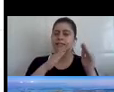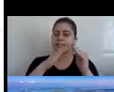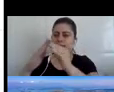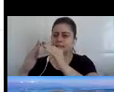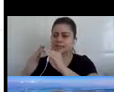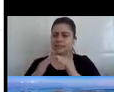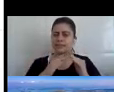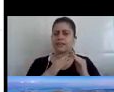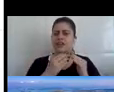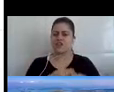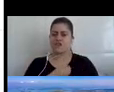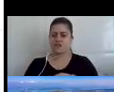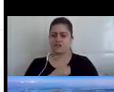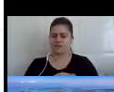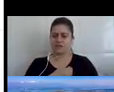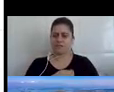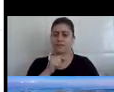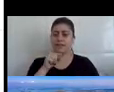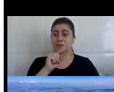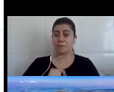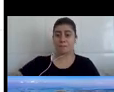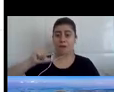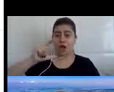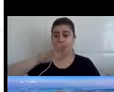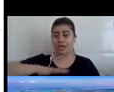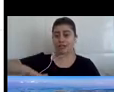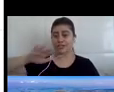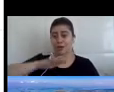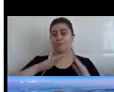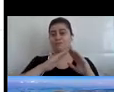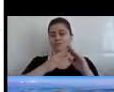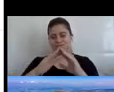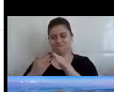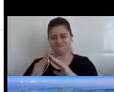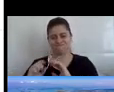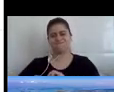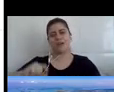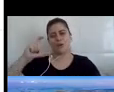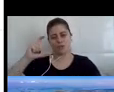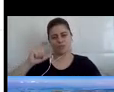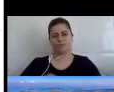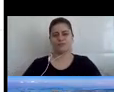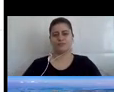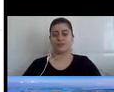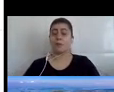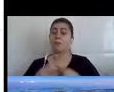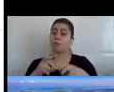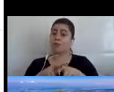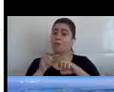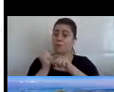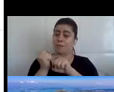do DF também é uma densidade muito maior nas regiões periféricas, E aí, com a questão do vírus, né, com a